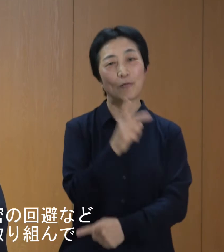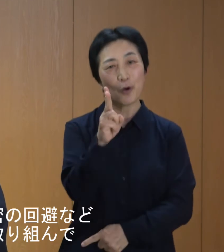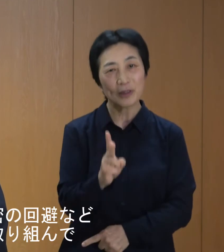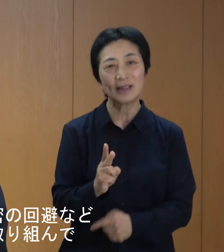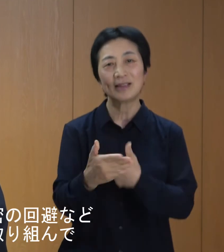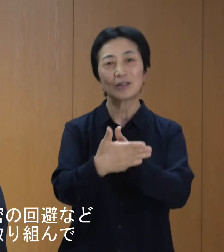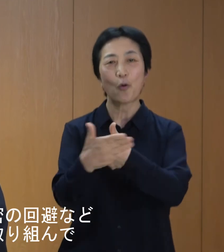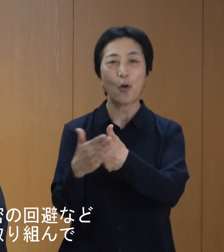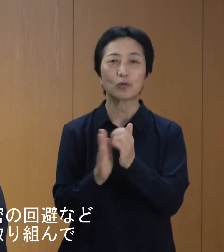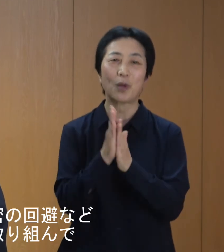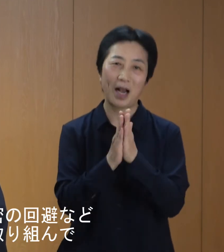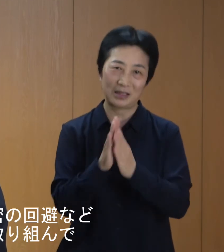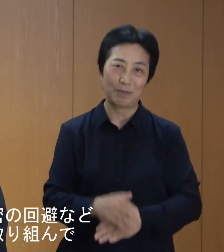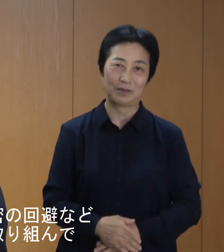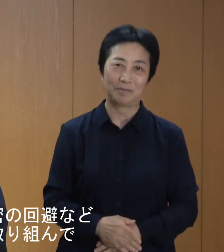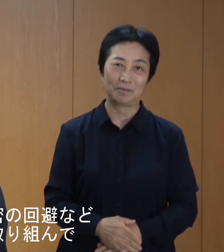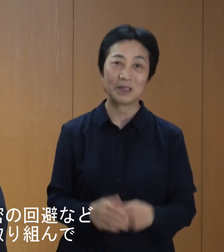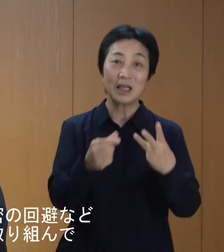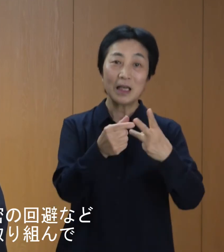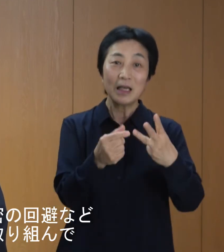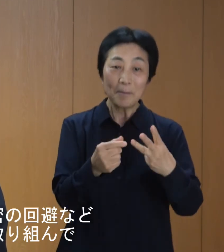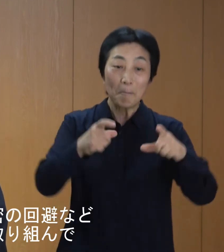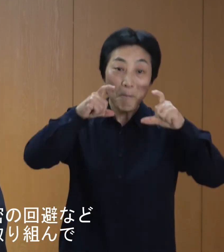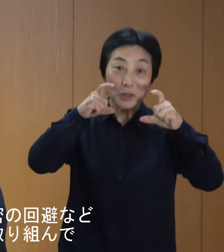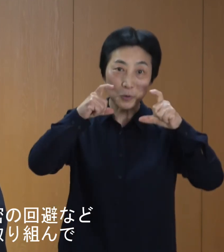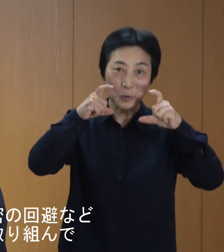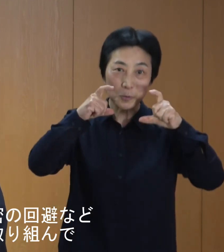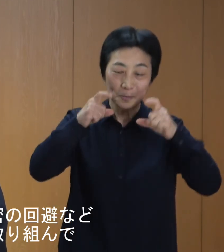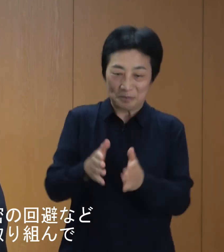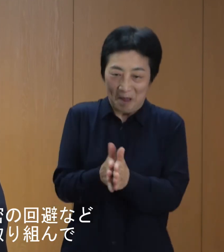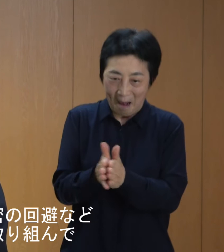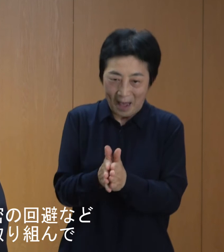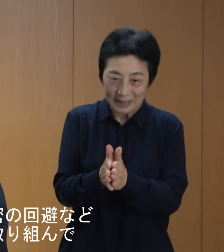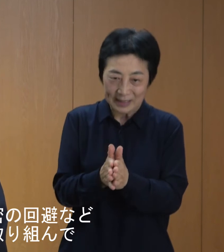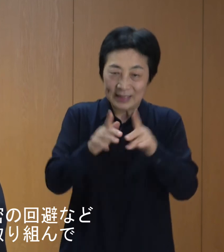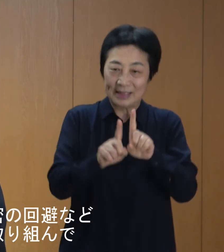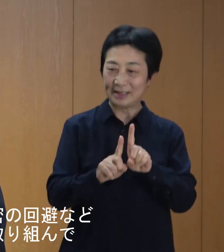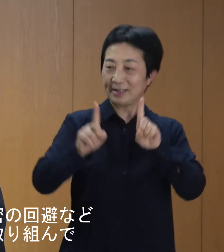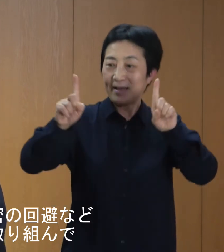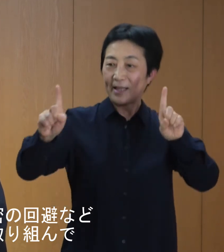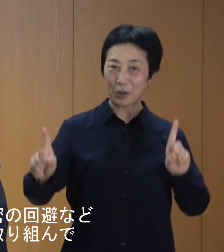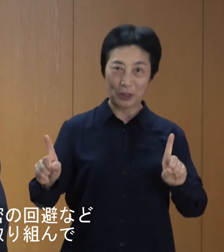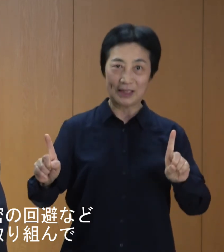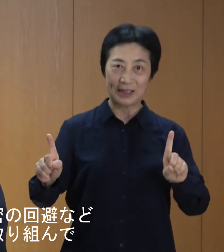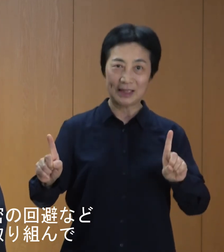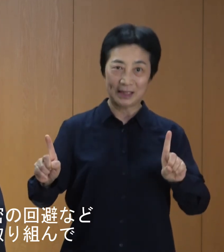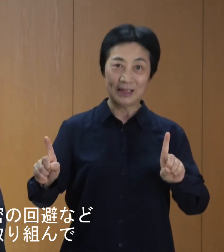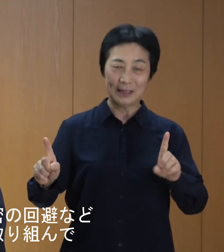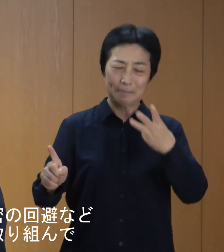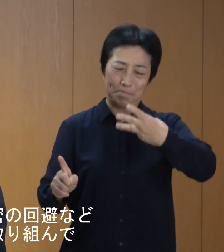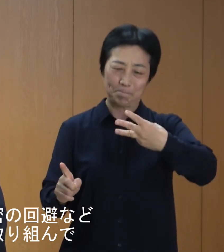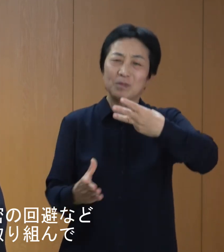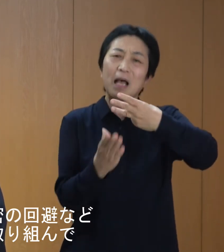つにマスクの着用、手洗い、身体的距離の確保など、密閉、密集、密接